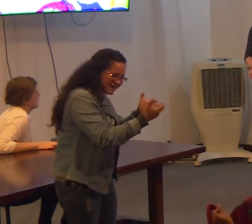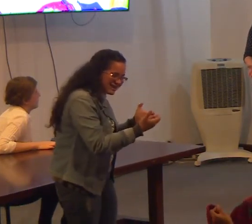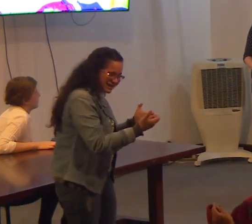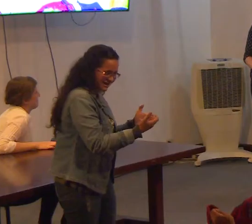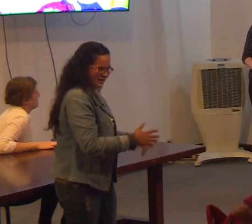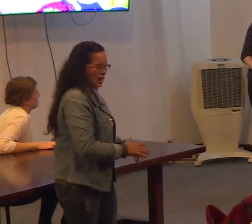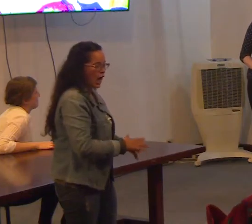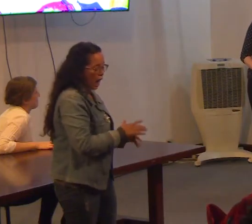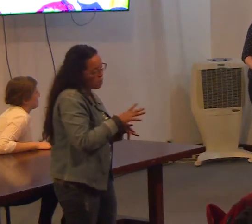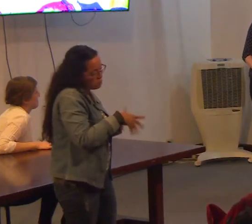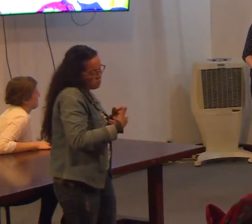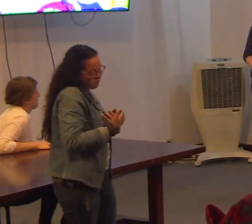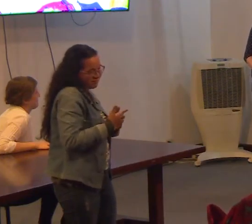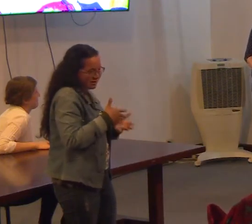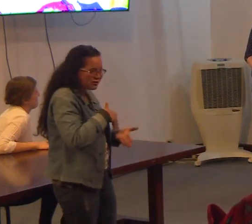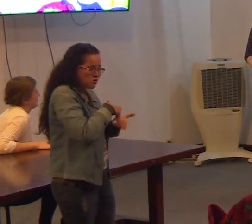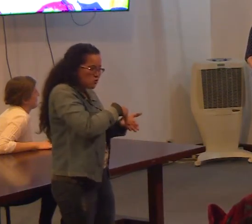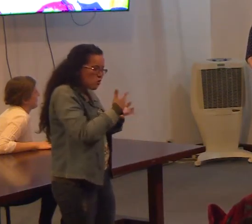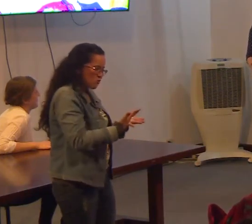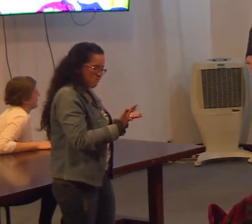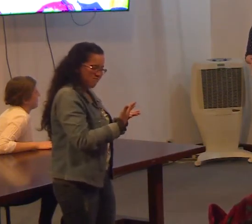esos esquemas.